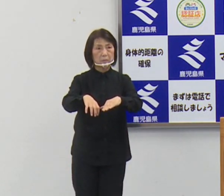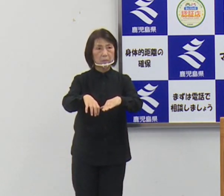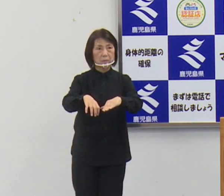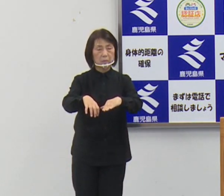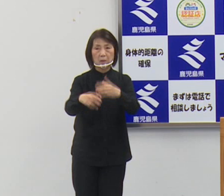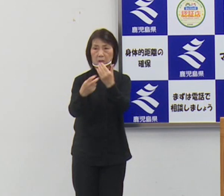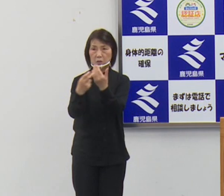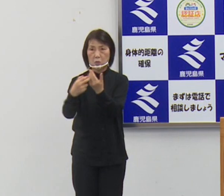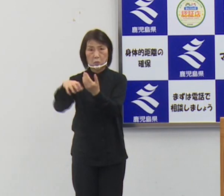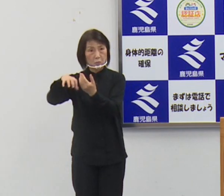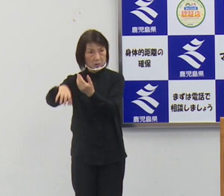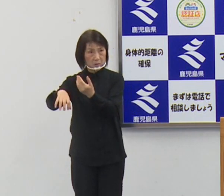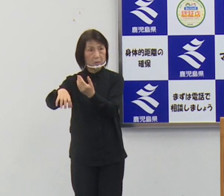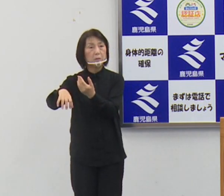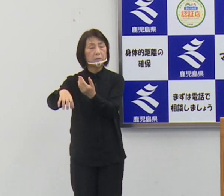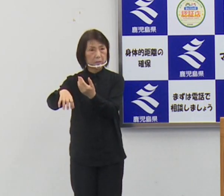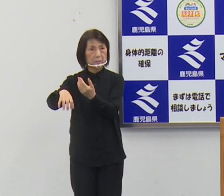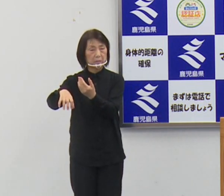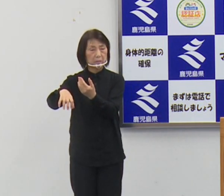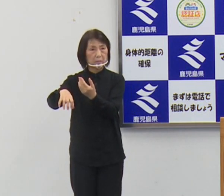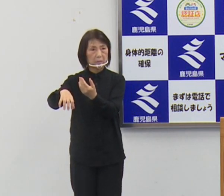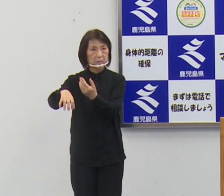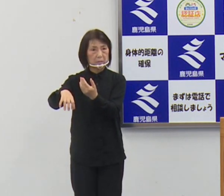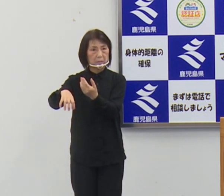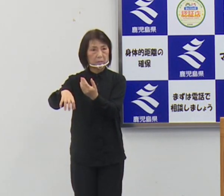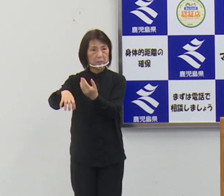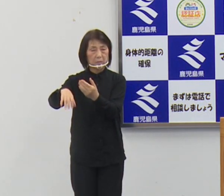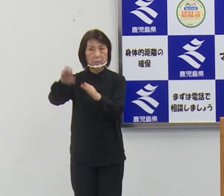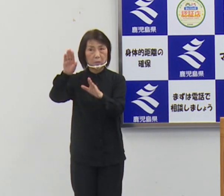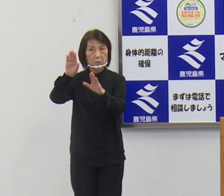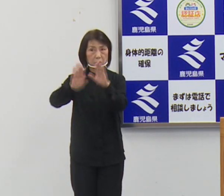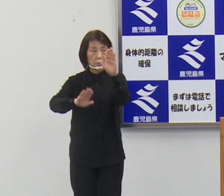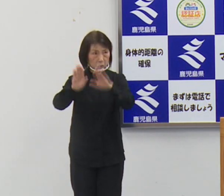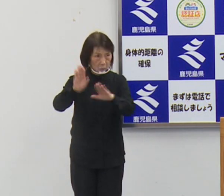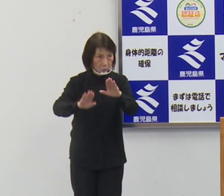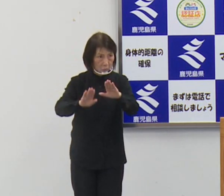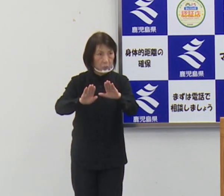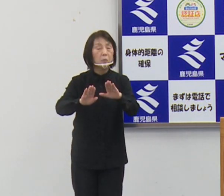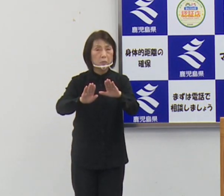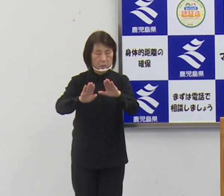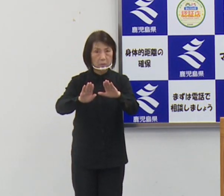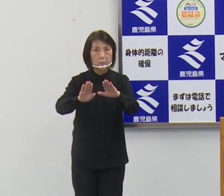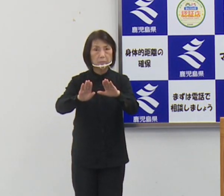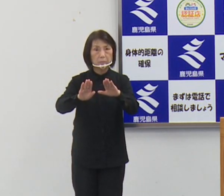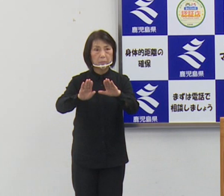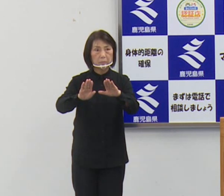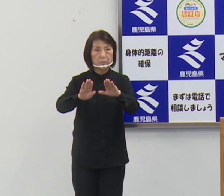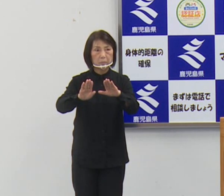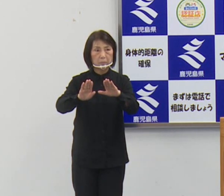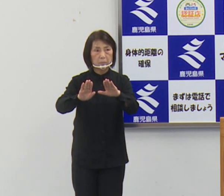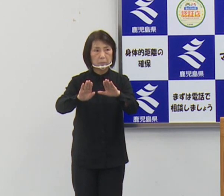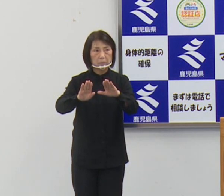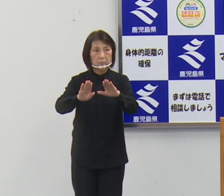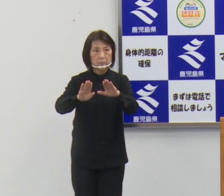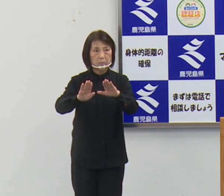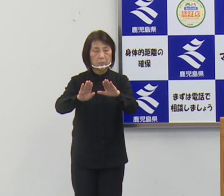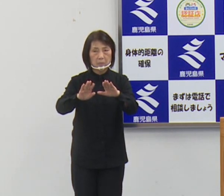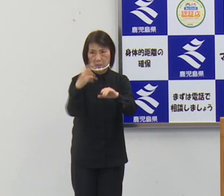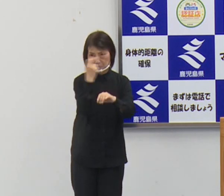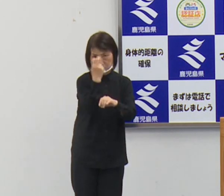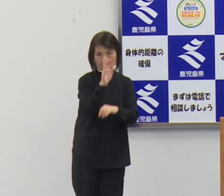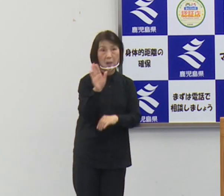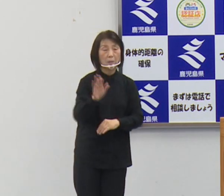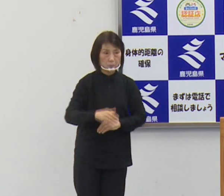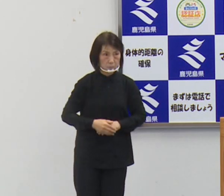その医療 の DMAT の方で状況、熱の状況だとか体調管理はしています